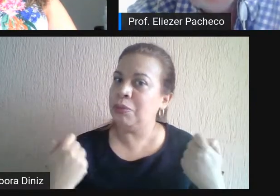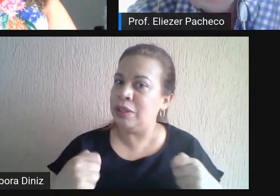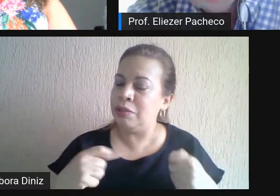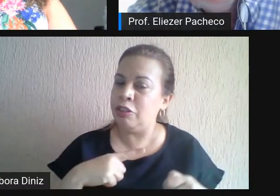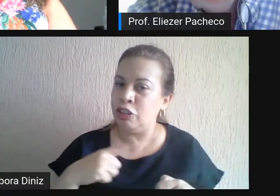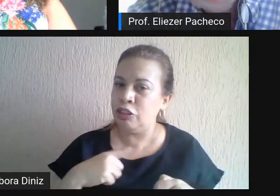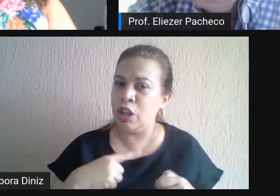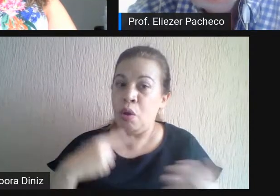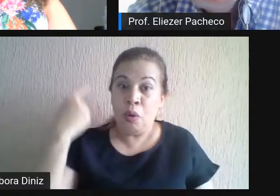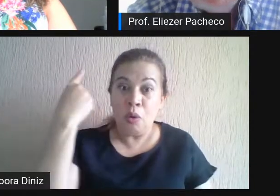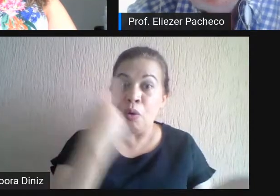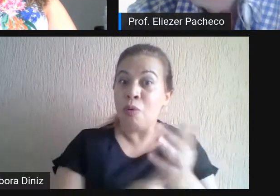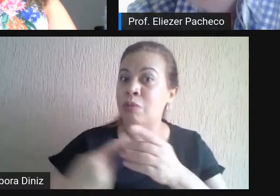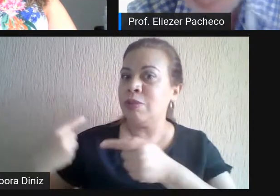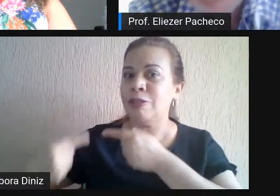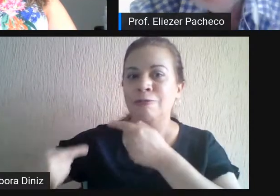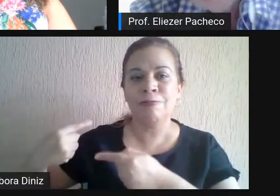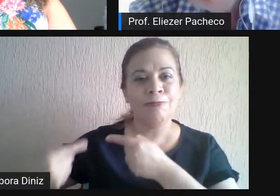político,